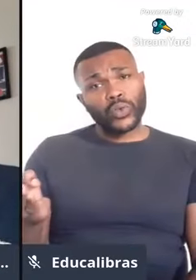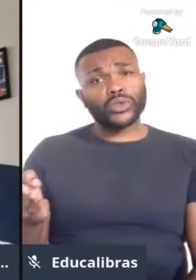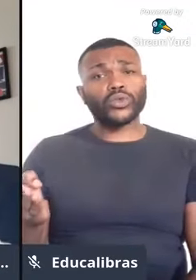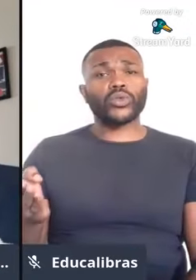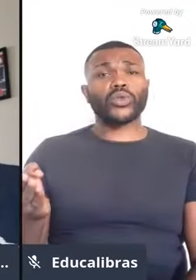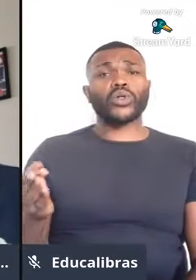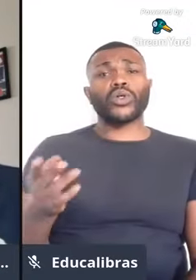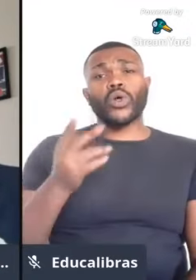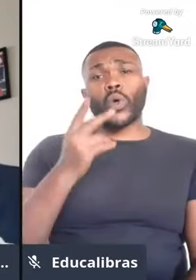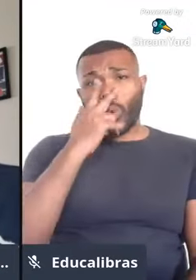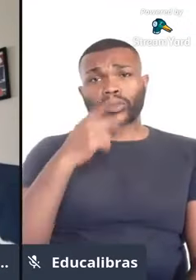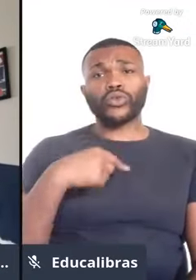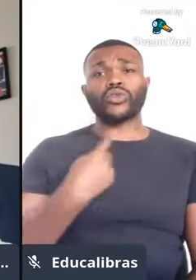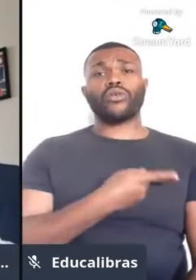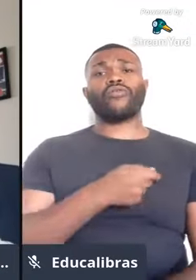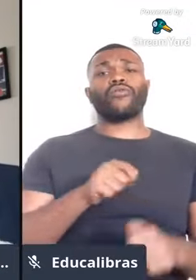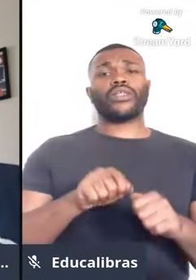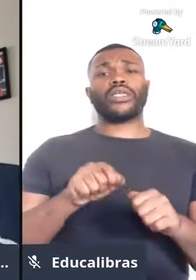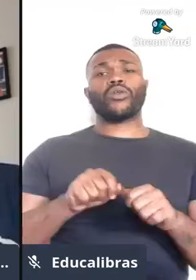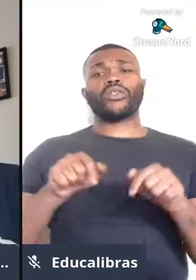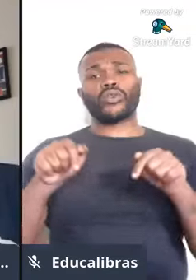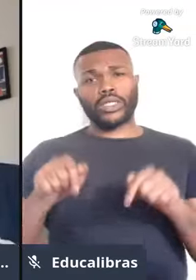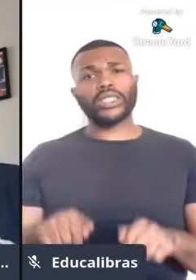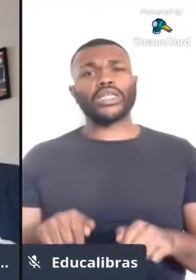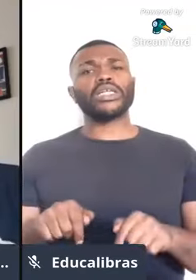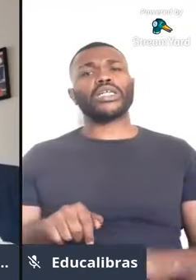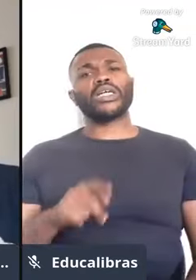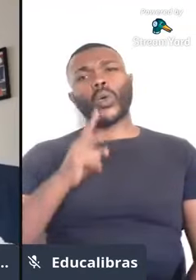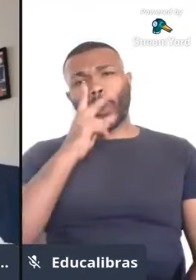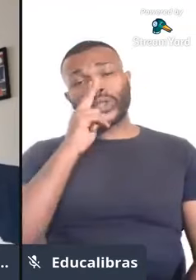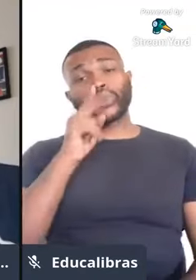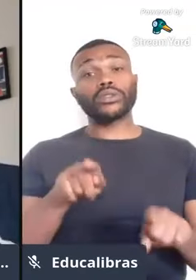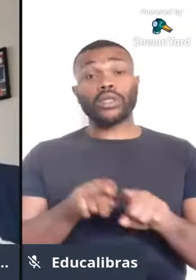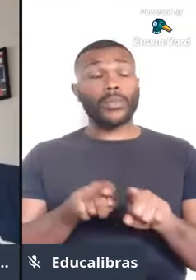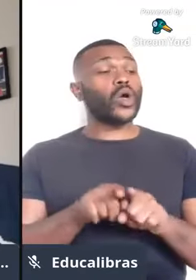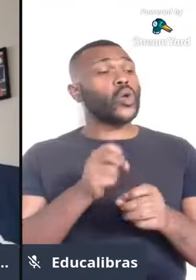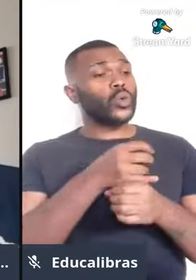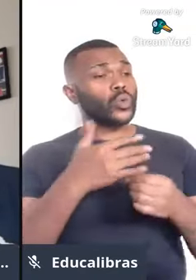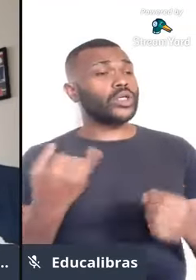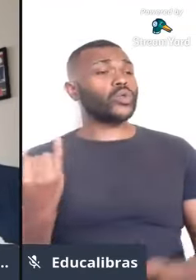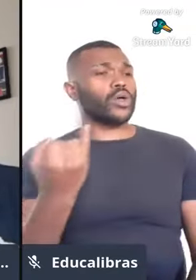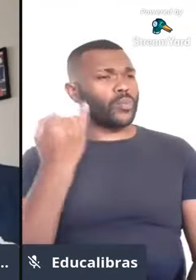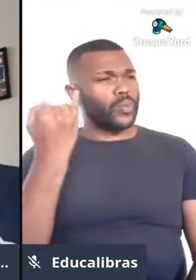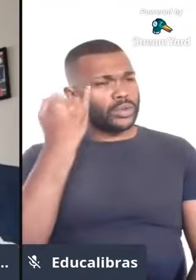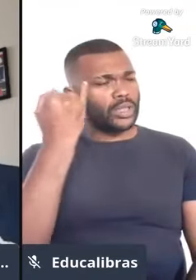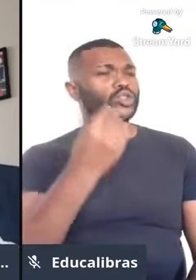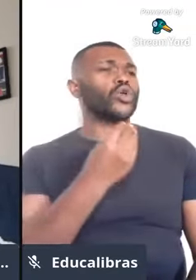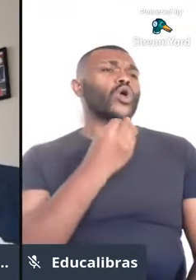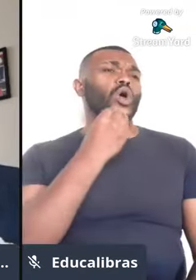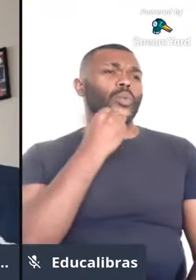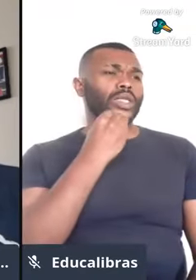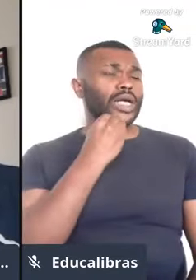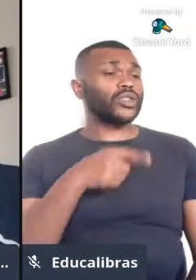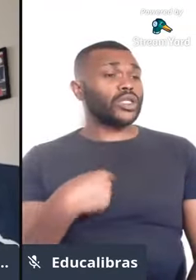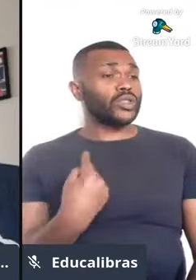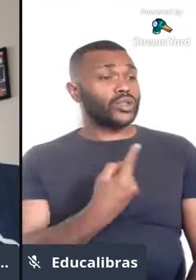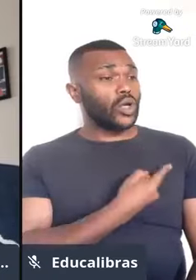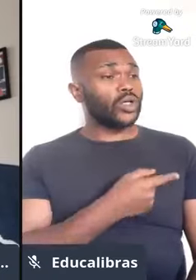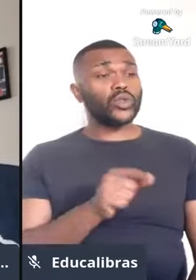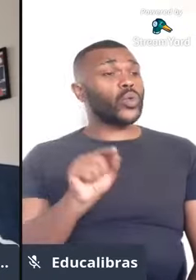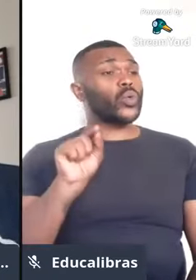está fazendo aqui. Eu acho. O conteúdo é fundamental. É uma oportunidade da gente quebrar o